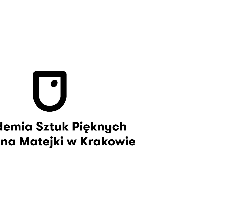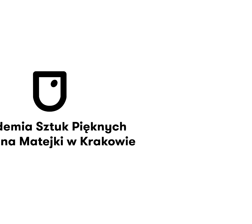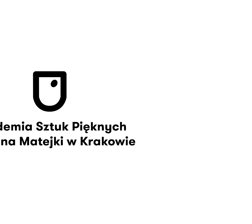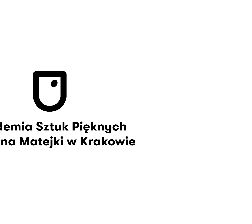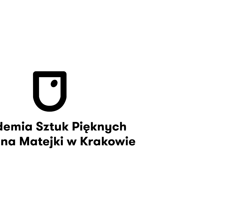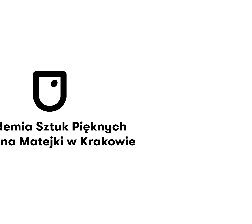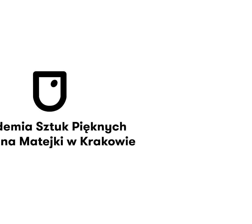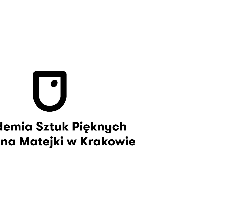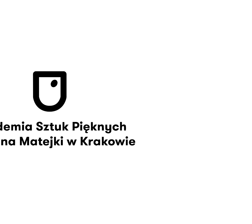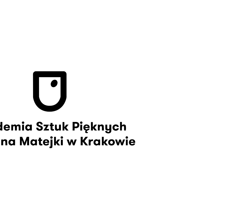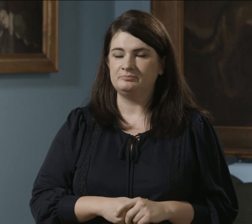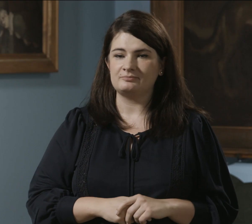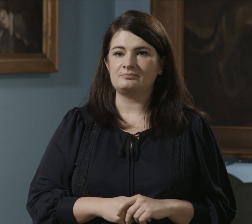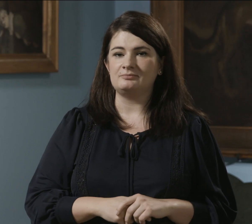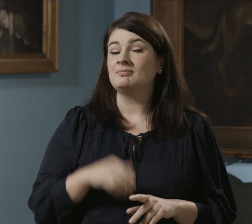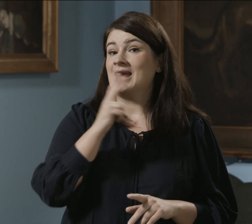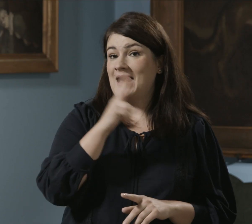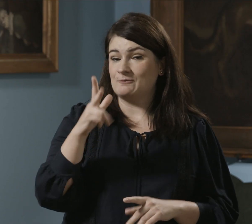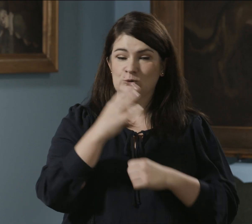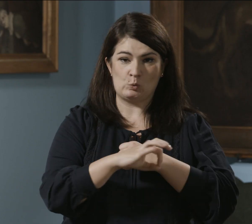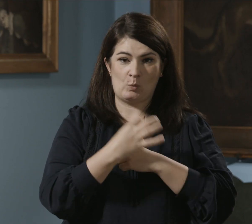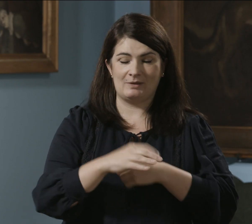polskim języku migowym. Każdy student,